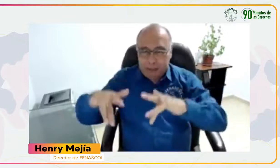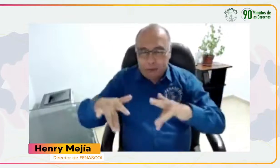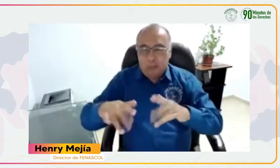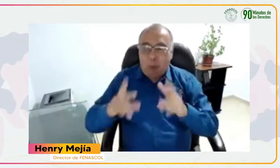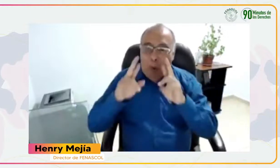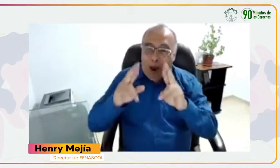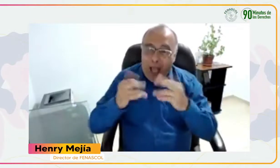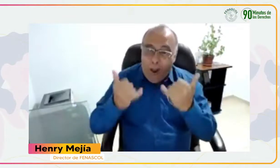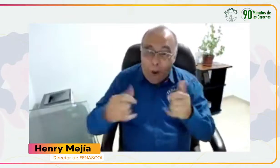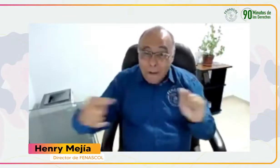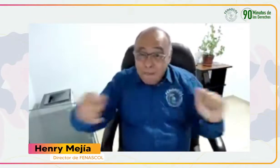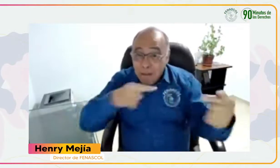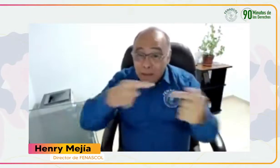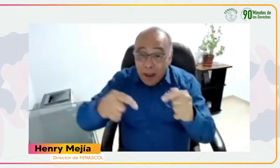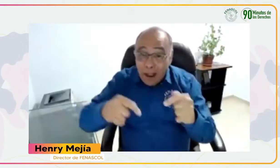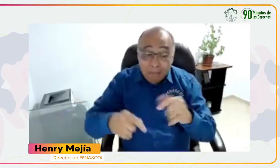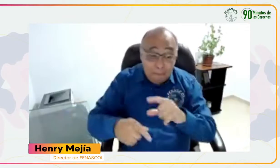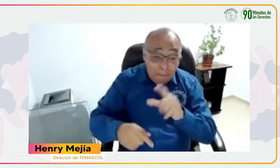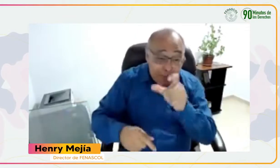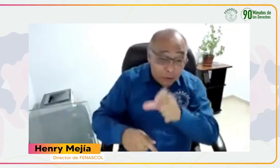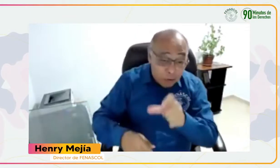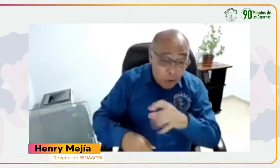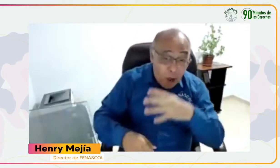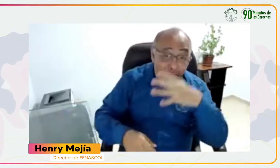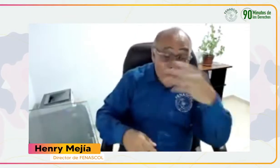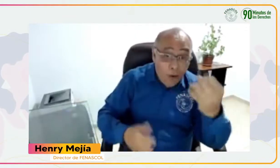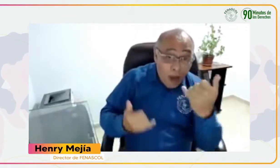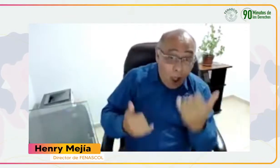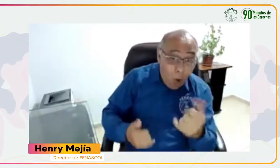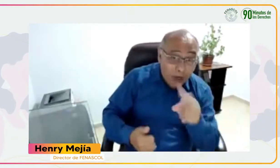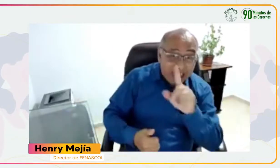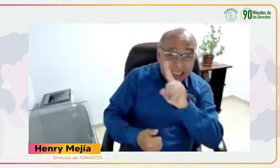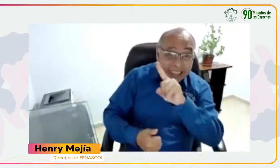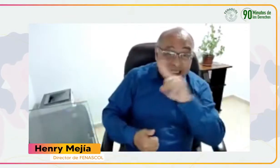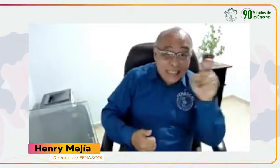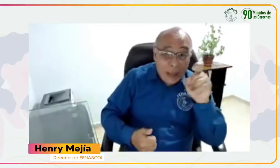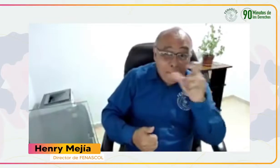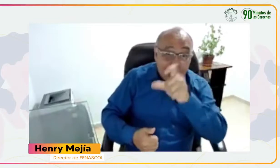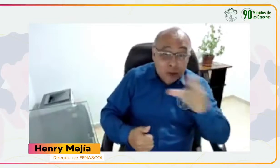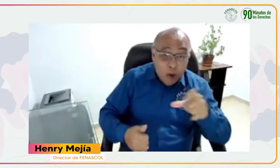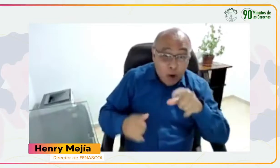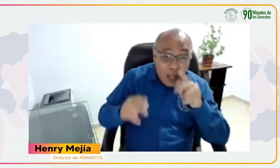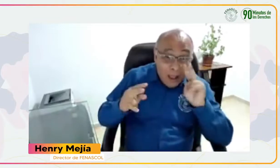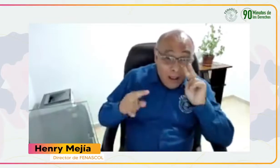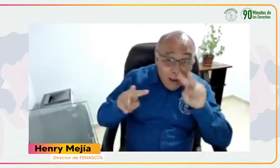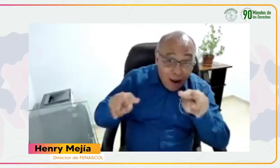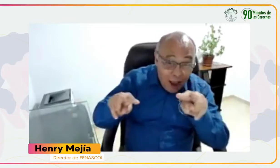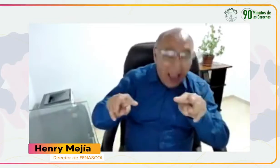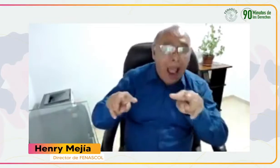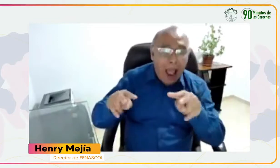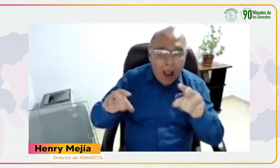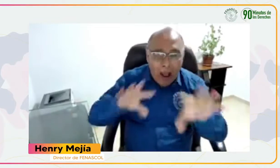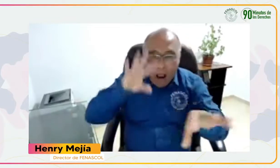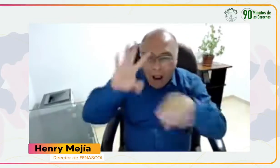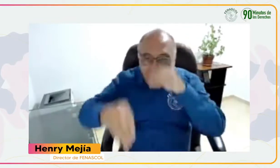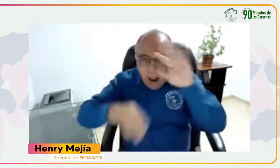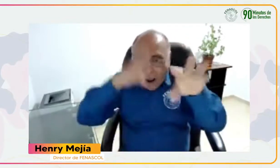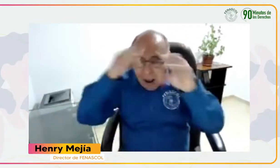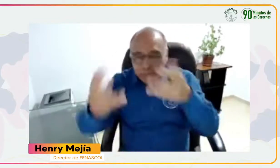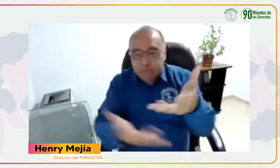y me alegra gratamente que estén en este espacio. Hay muchísimas personas que nos están viendo en este momento, son 100 personas